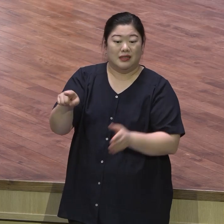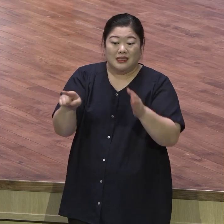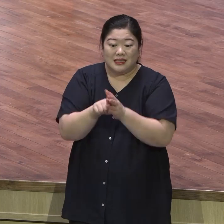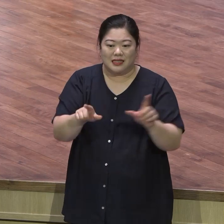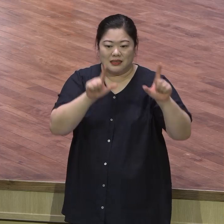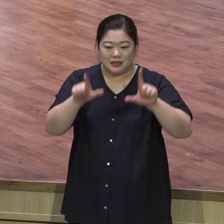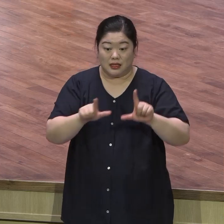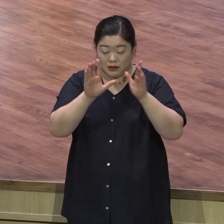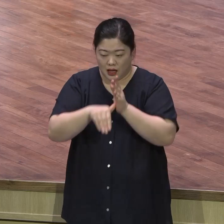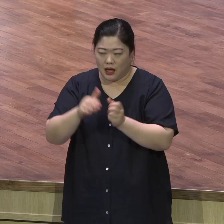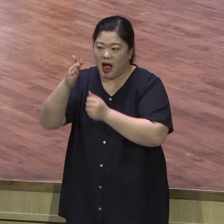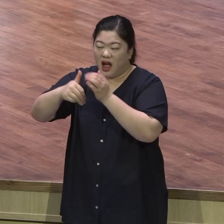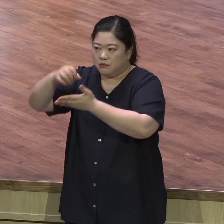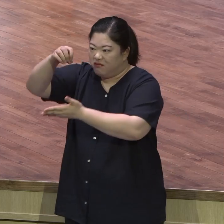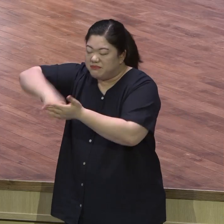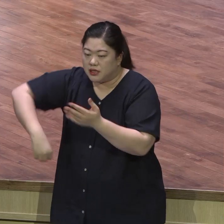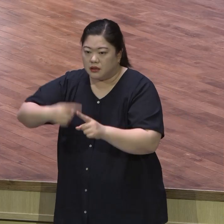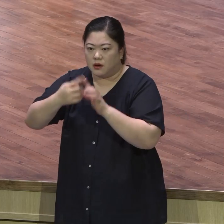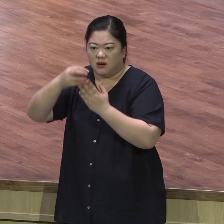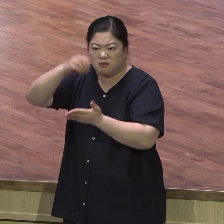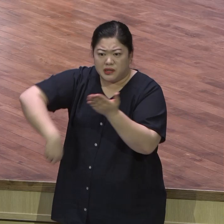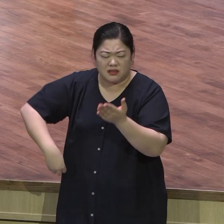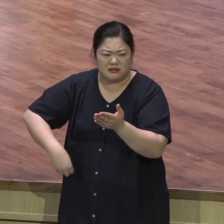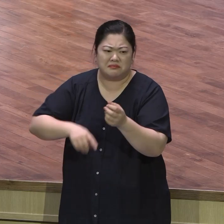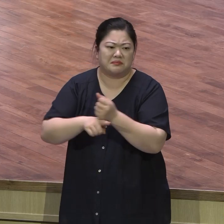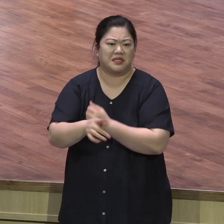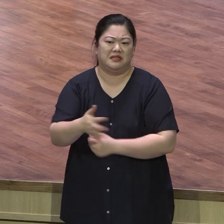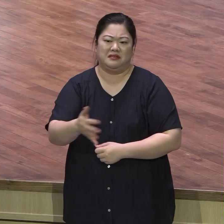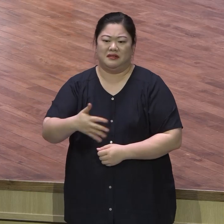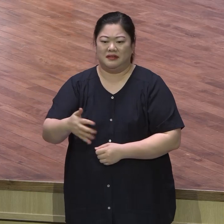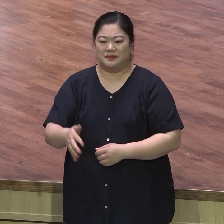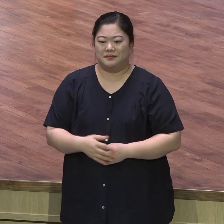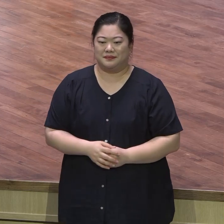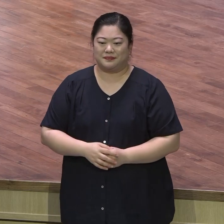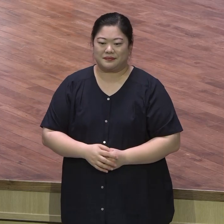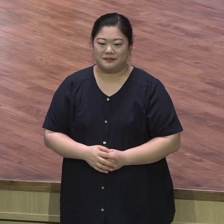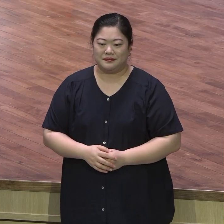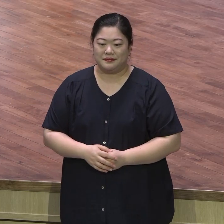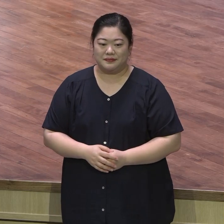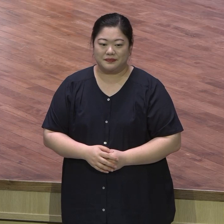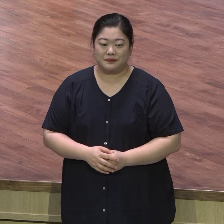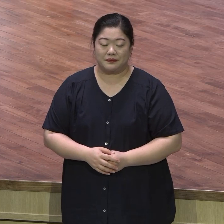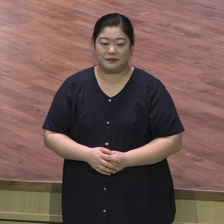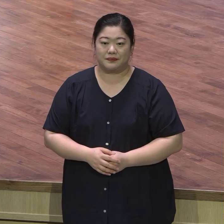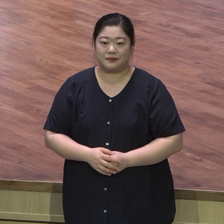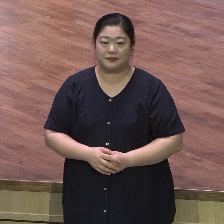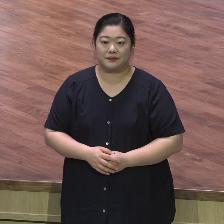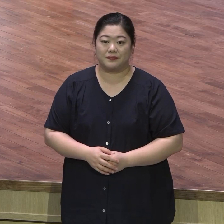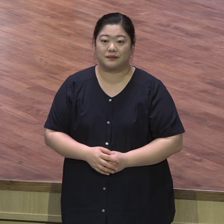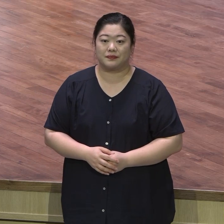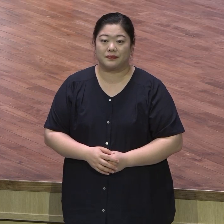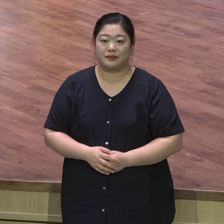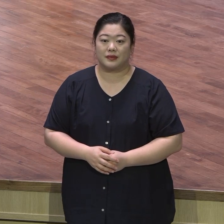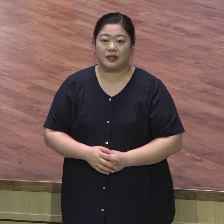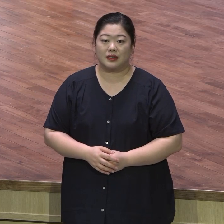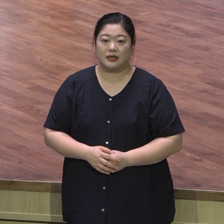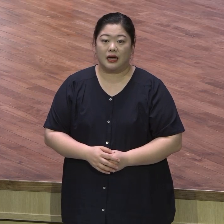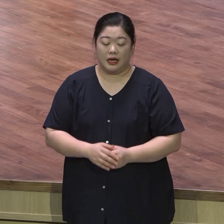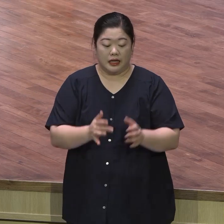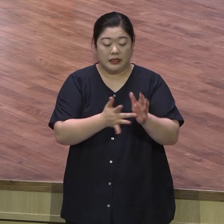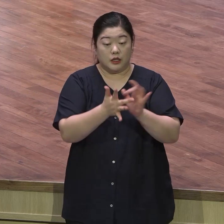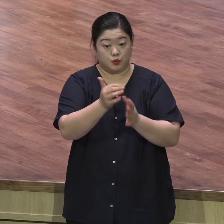사도 바울이 이방인의 사도로서 사도라는 부르심을 받은 이후에 어떤 삶으로